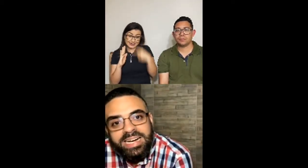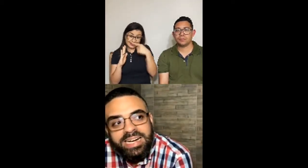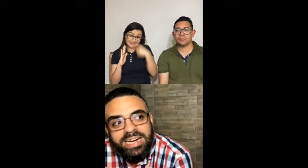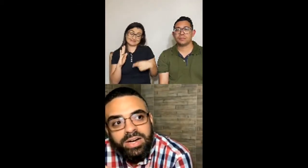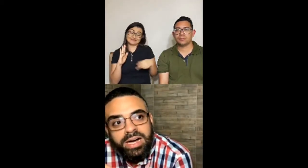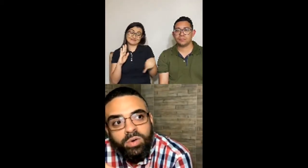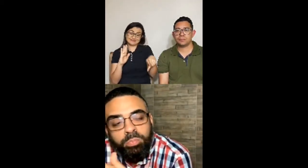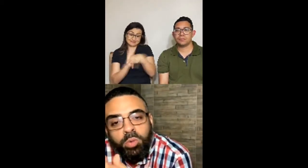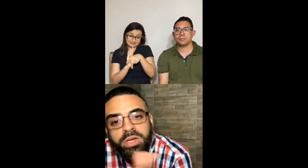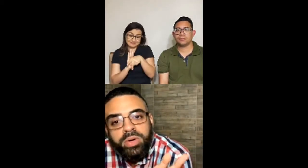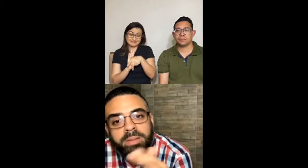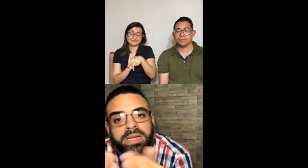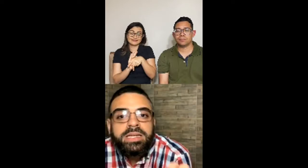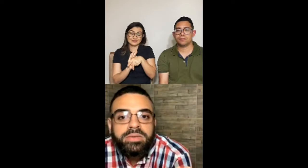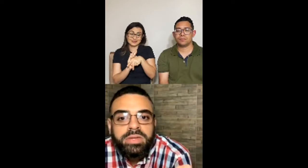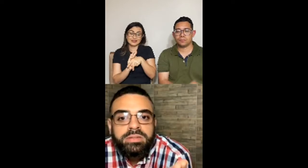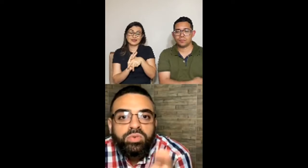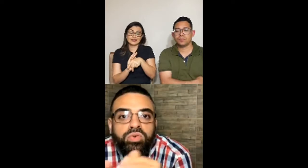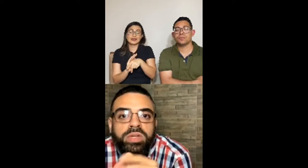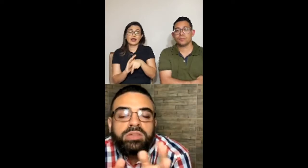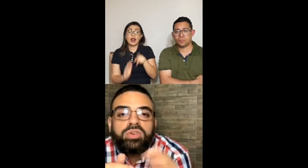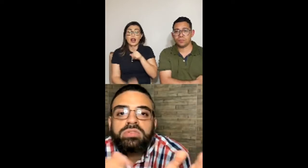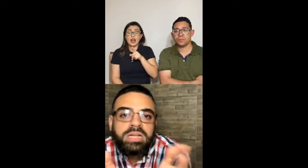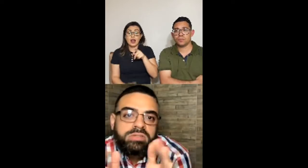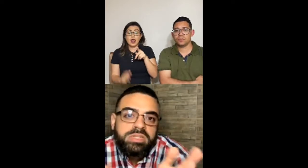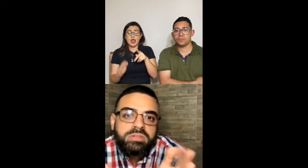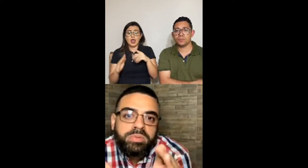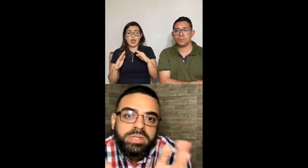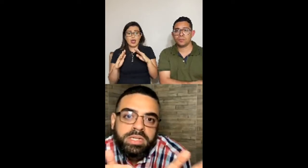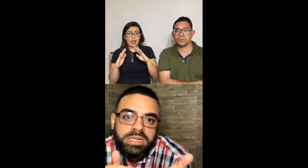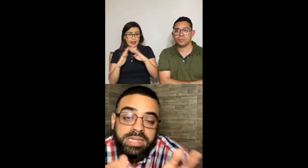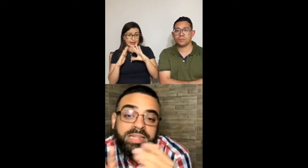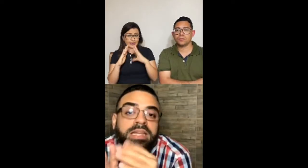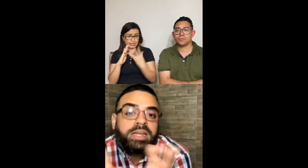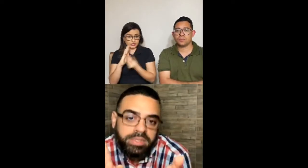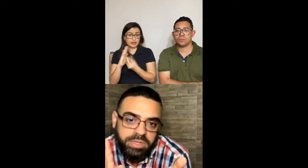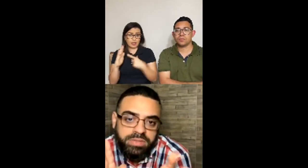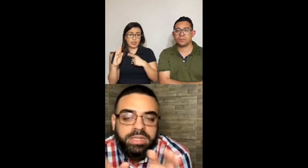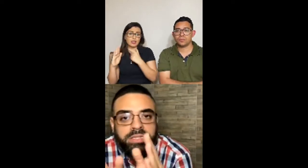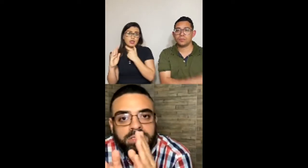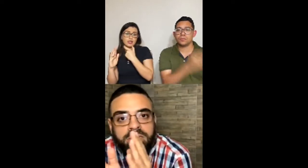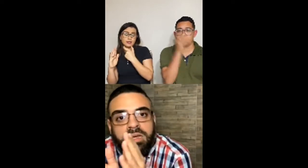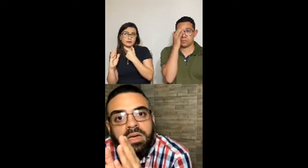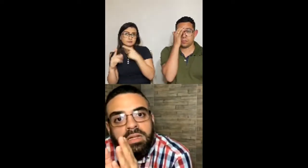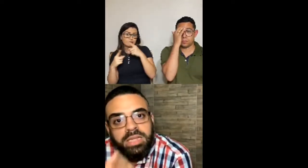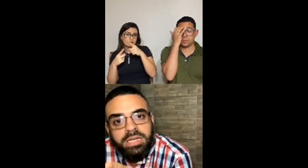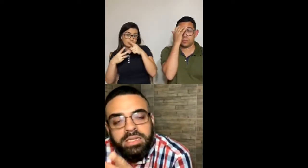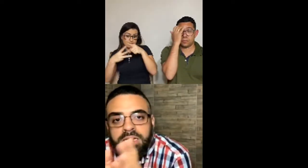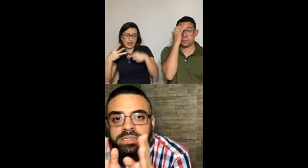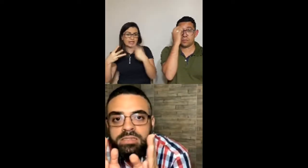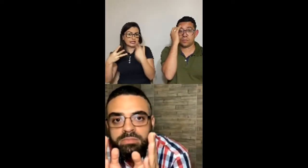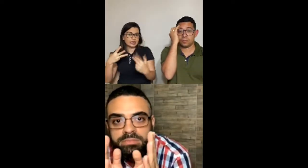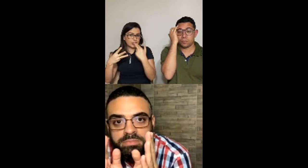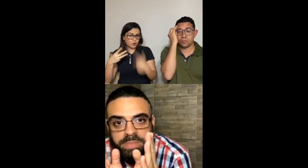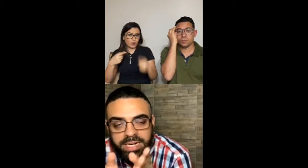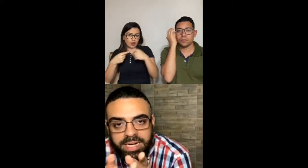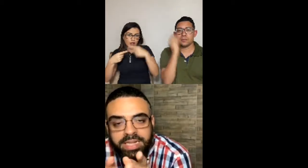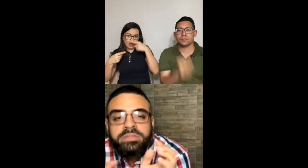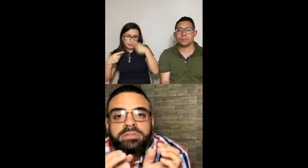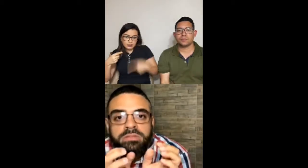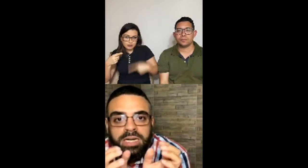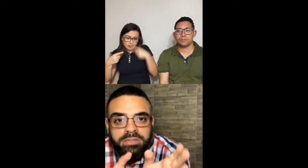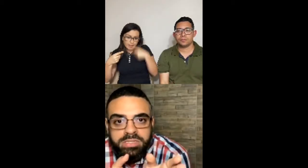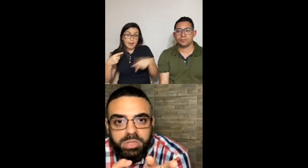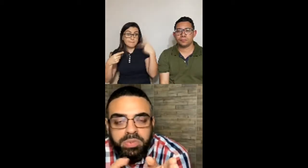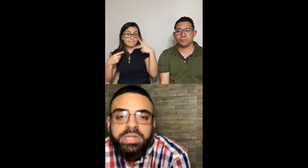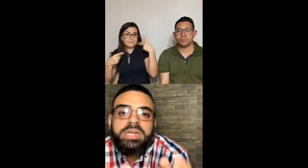a ênfase de trabalho. Mas o público era bilíngue. O culto era todo traduzido para o inglês,